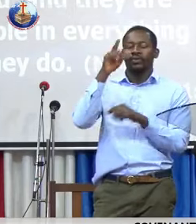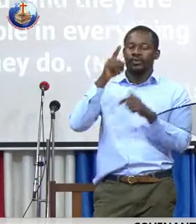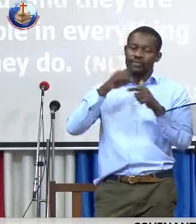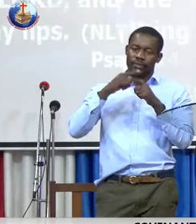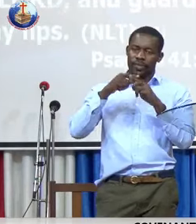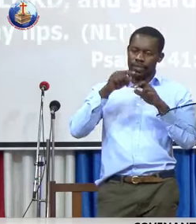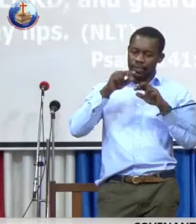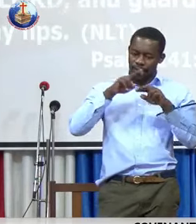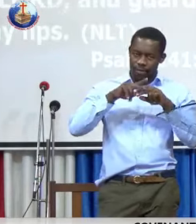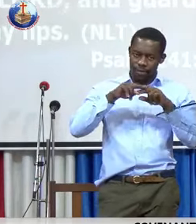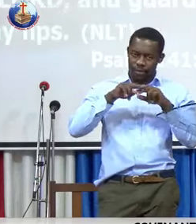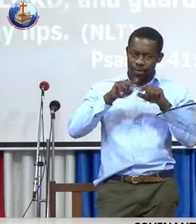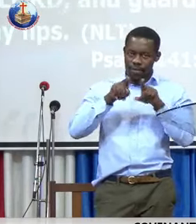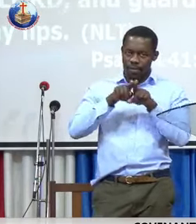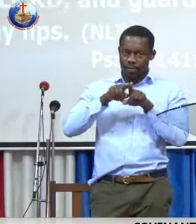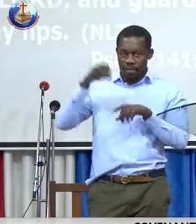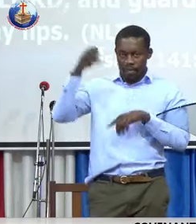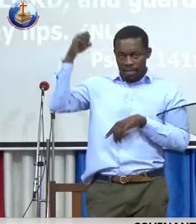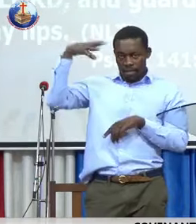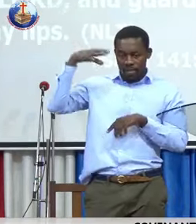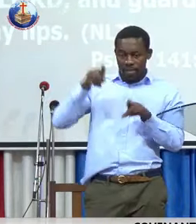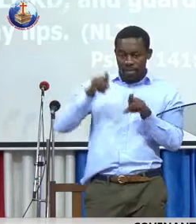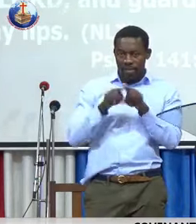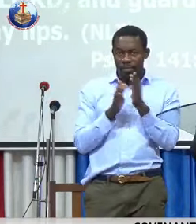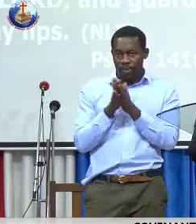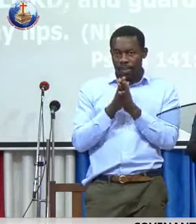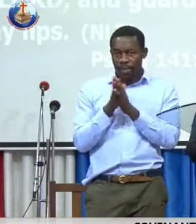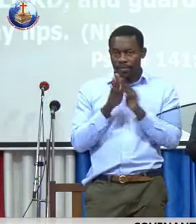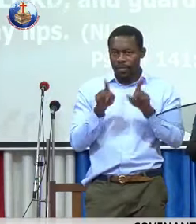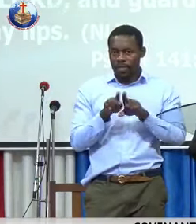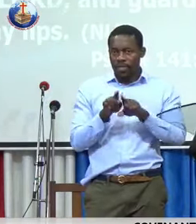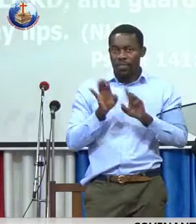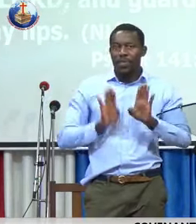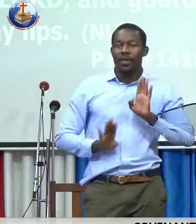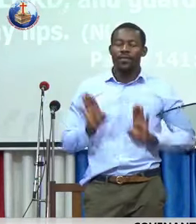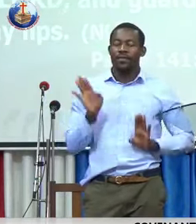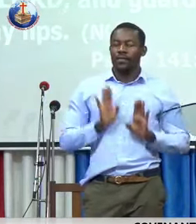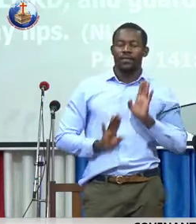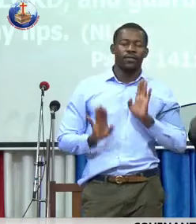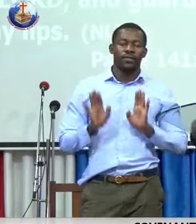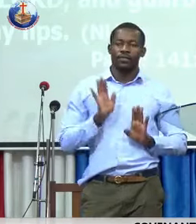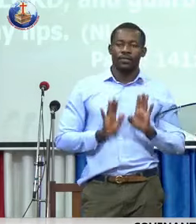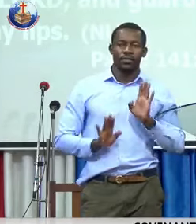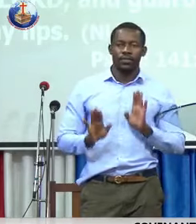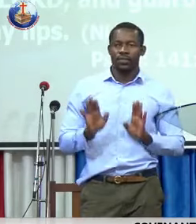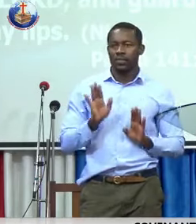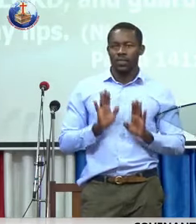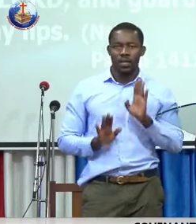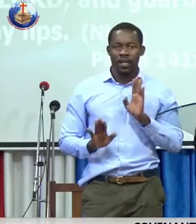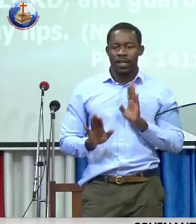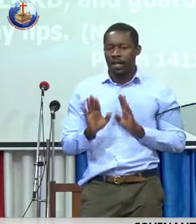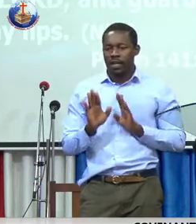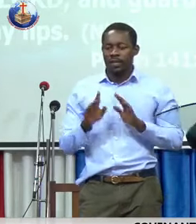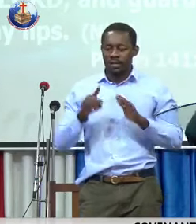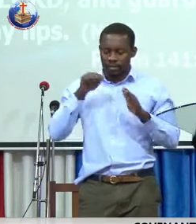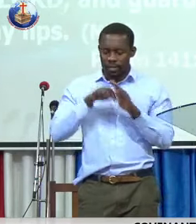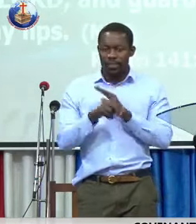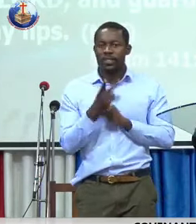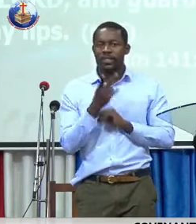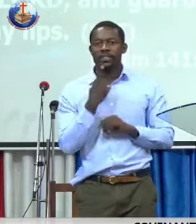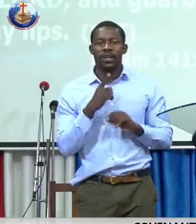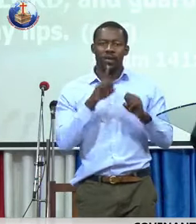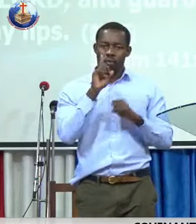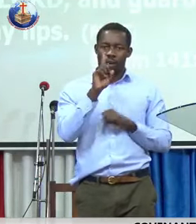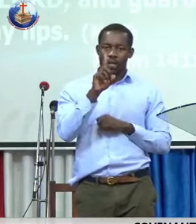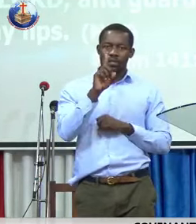kama nuru na chumvi. In our motives and our behaviors. Katika nia zetu na mwenendo yetu. Our deepest desire should be God